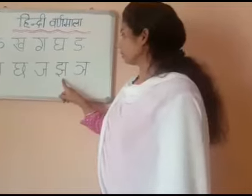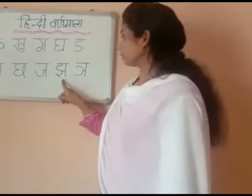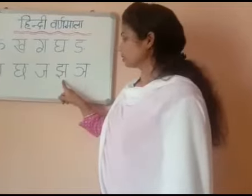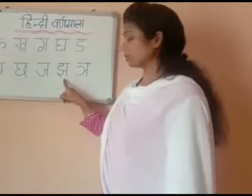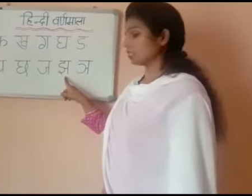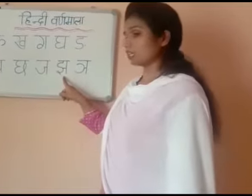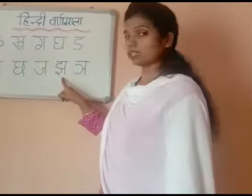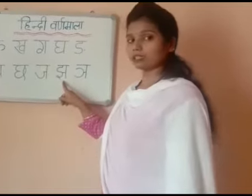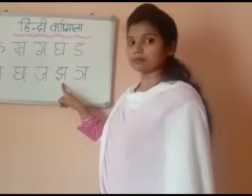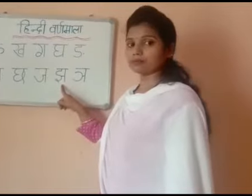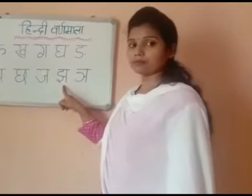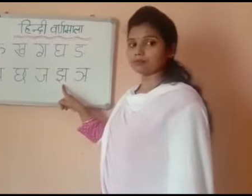झ,